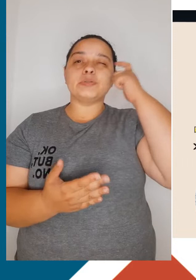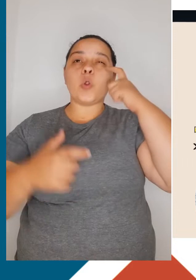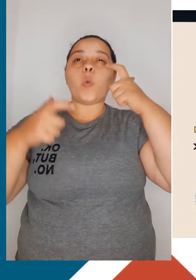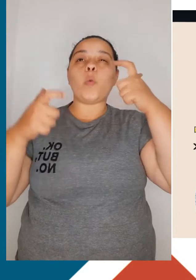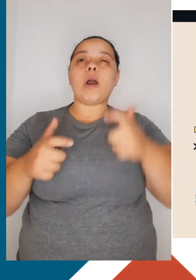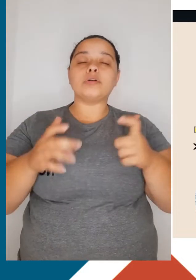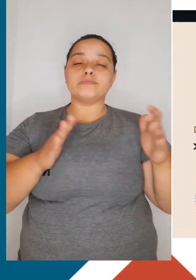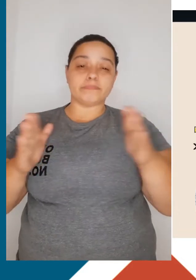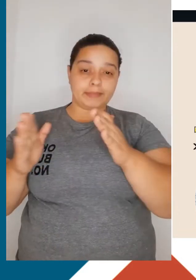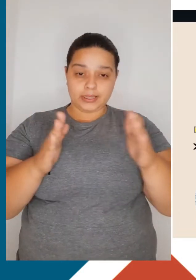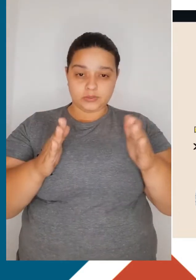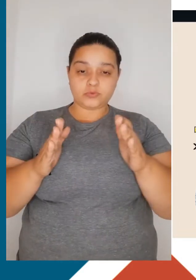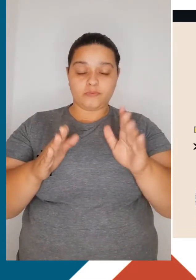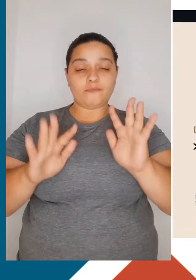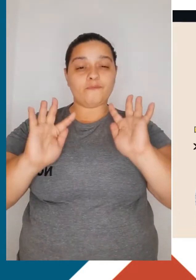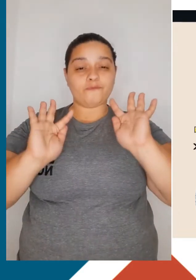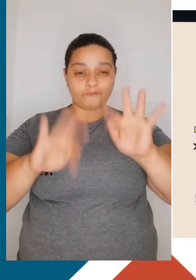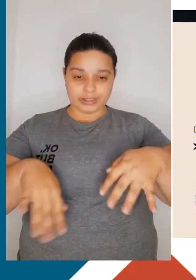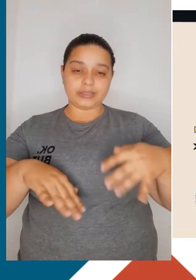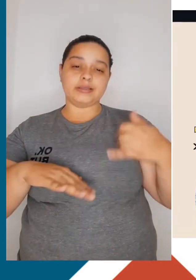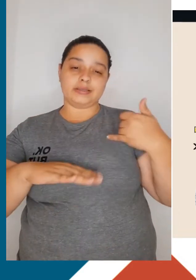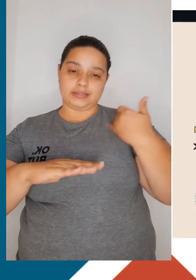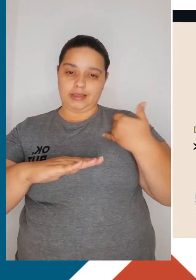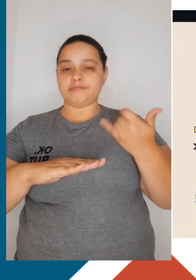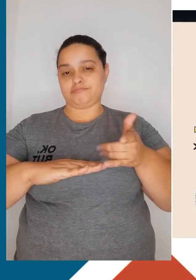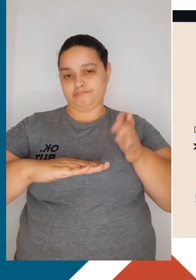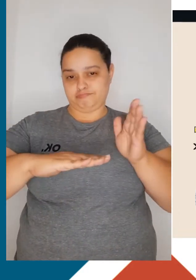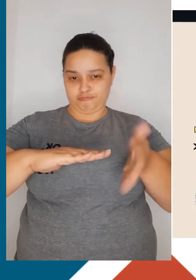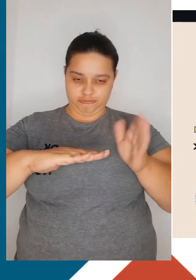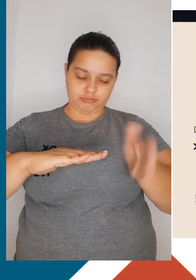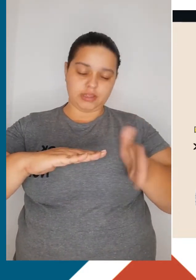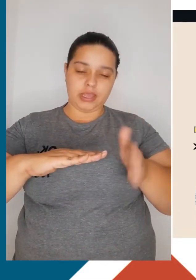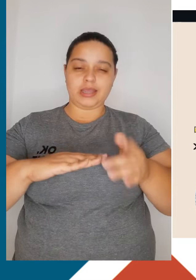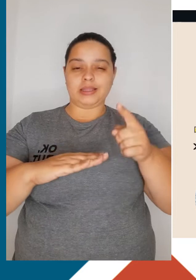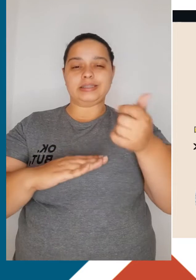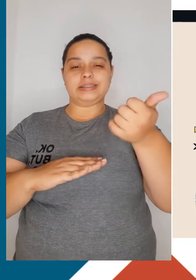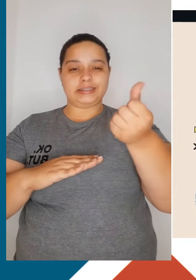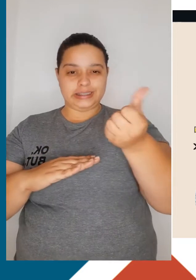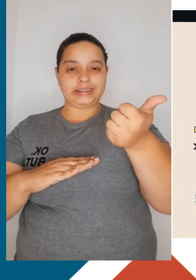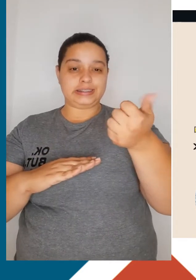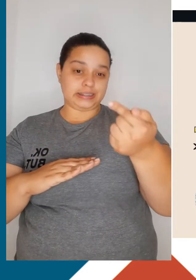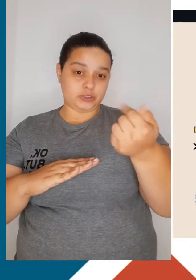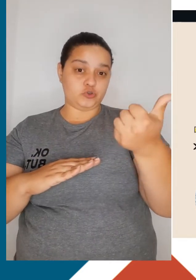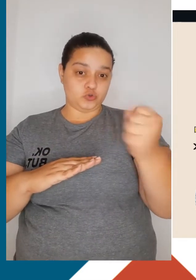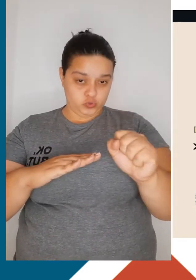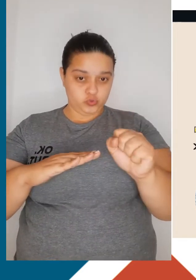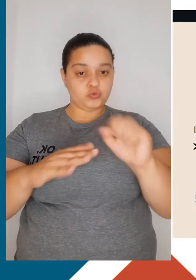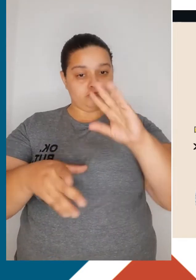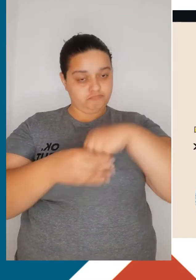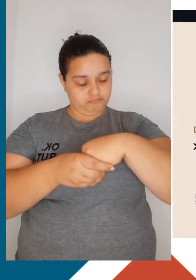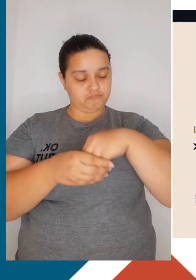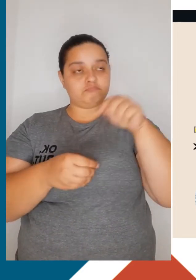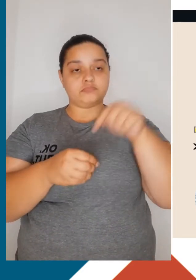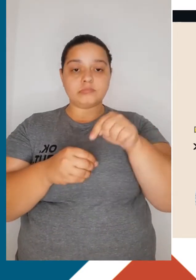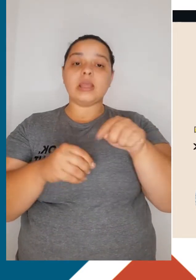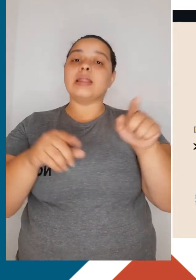e no espaço. A gente está no final da Idade Moderna, a Idade Moderna que é composta pelos séculos 16, 17 e 18, e a gente